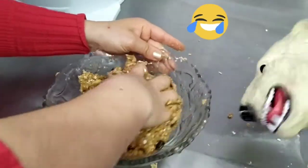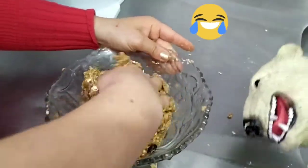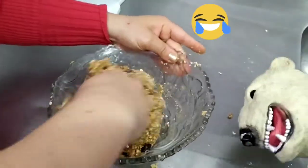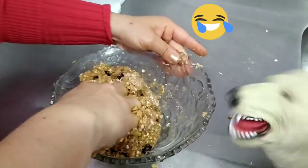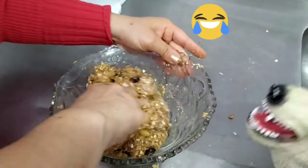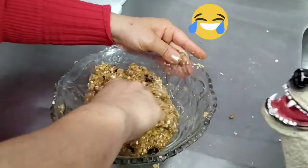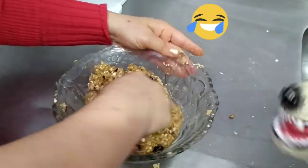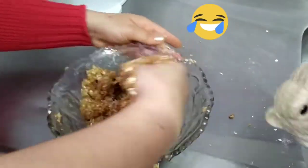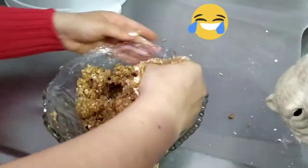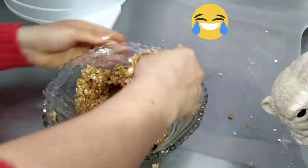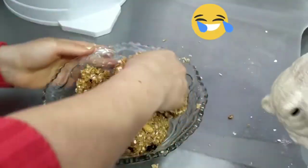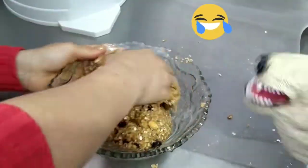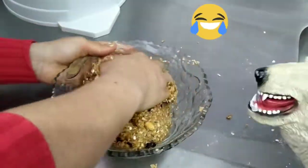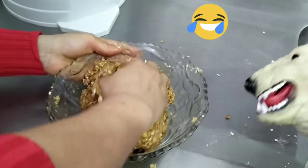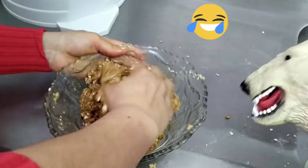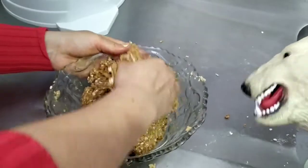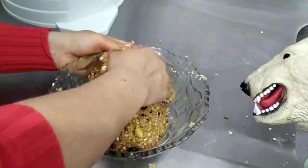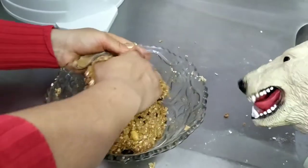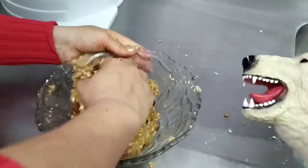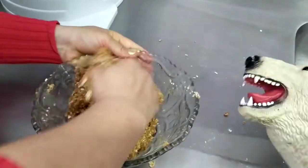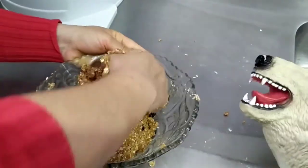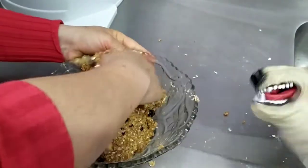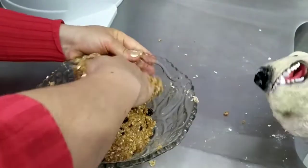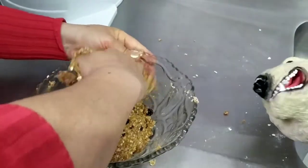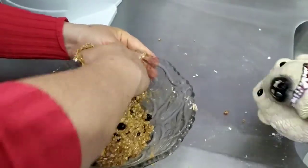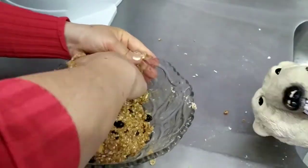Me lo quiero comer ya. Está muy rico.